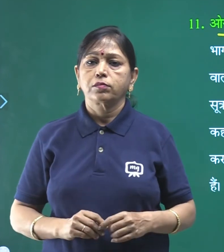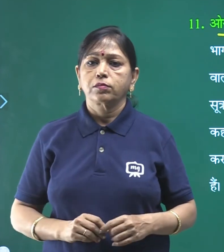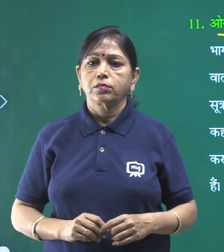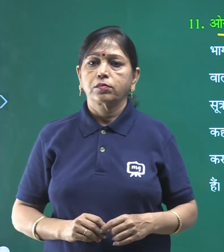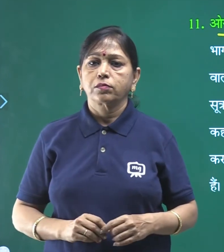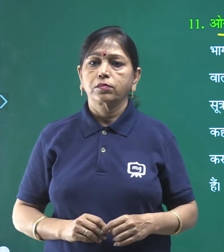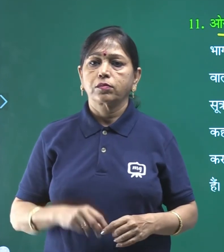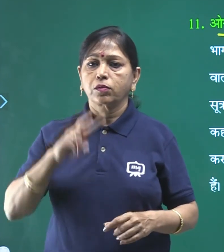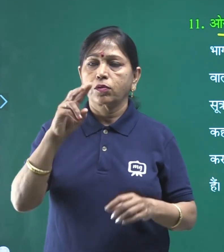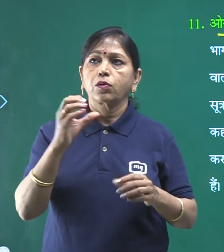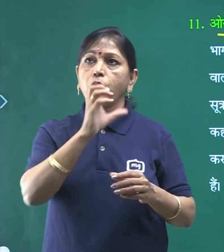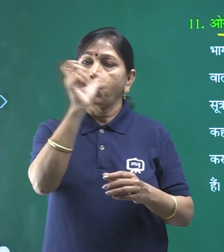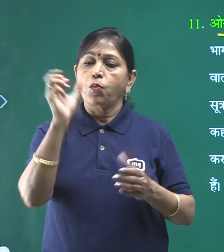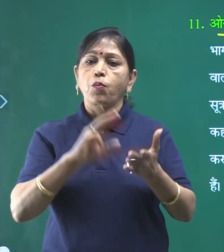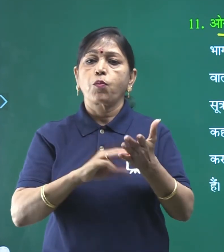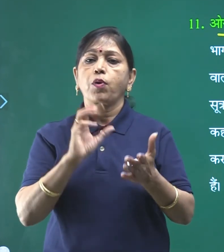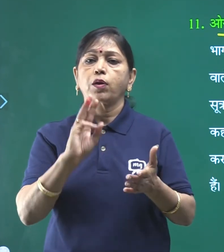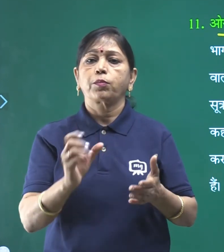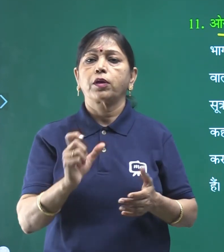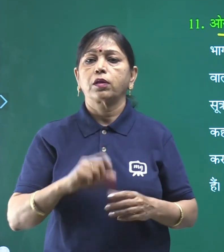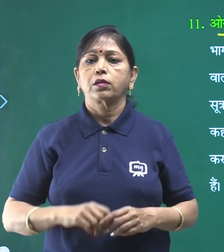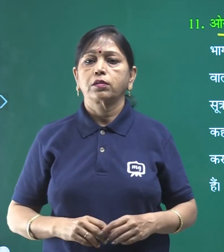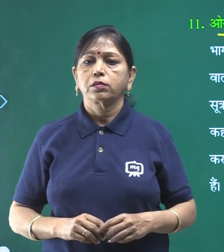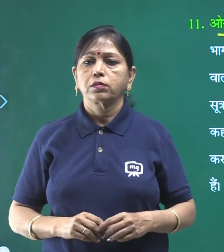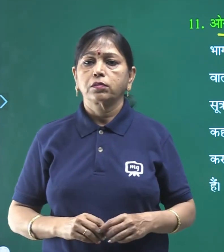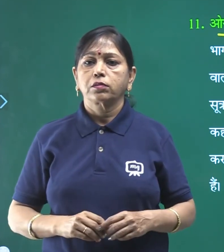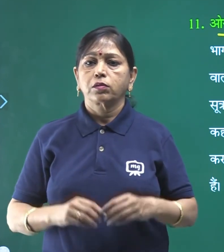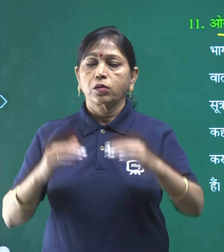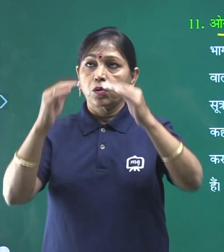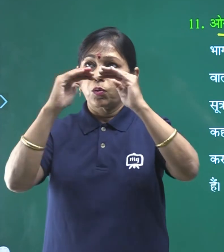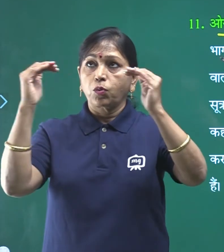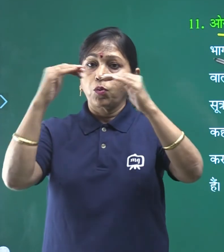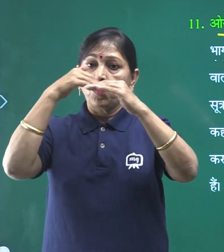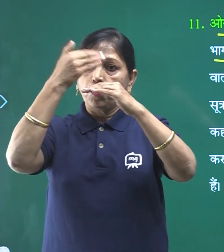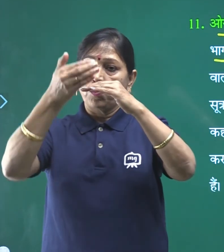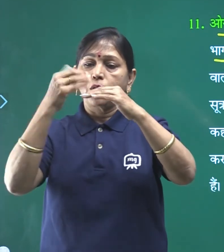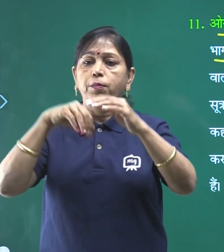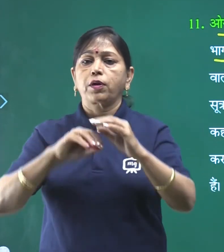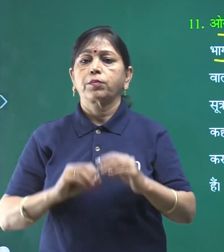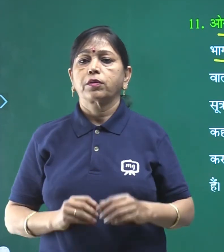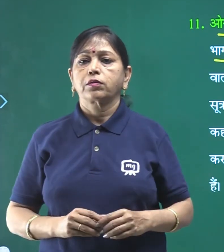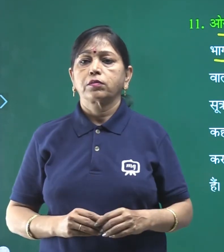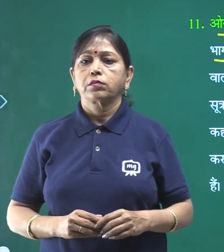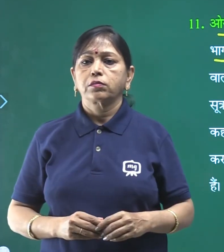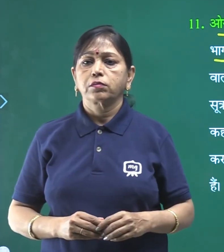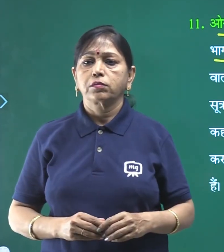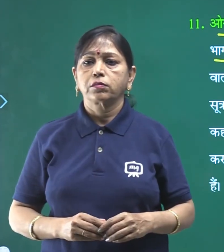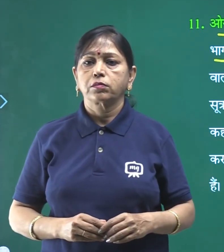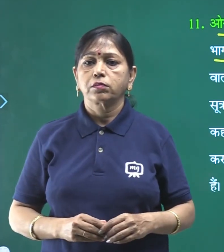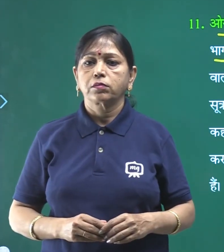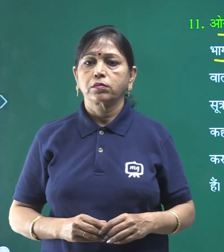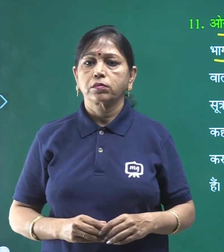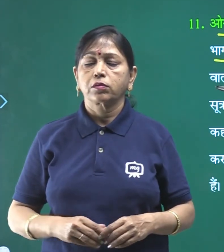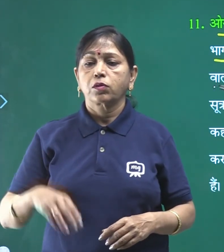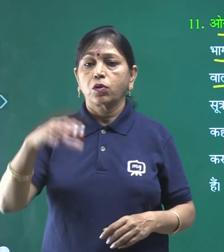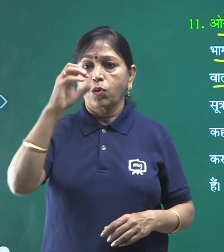कि वायुमंडल के ऊपरी भाग में ऑक्सीजन के तीन